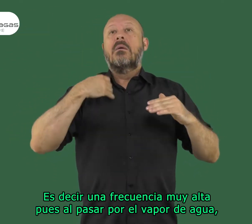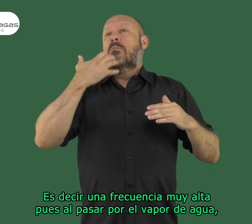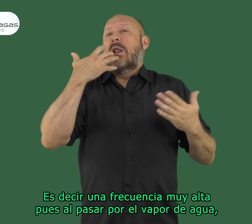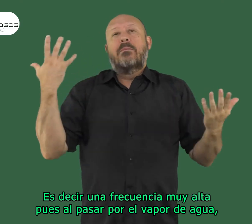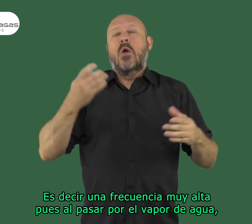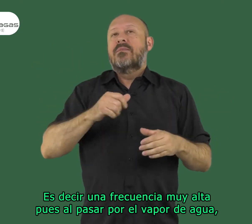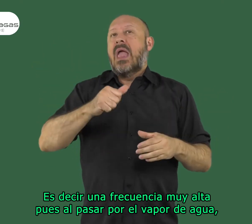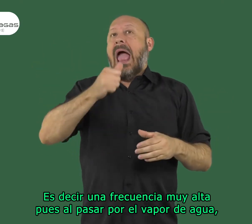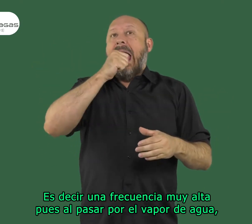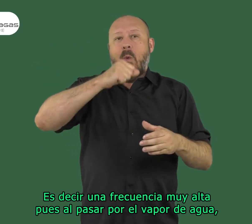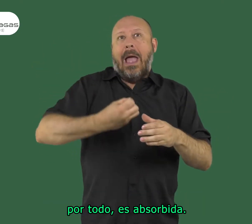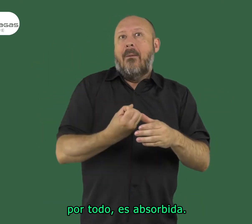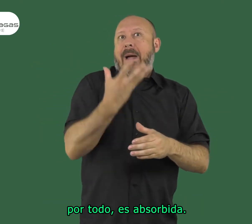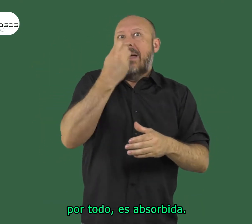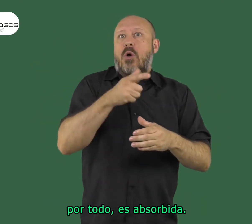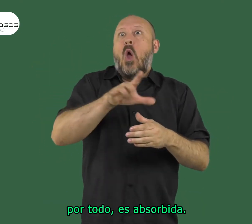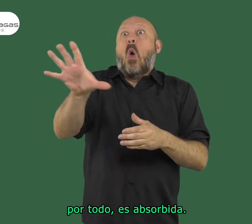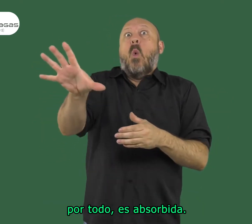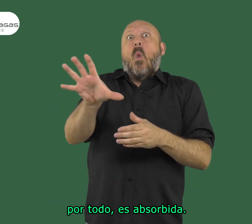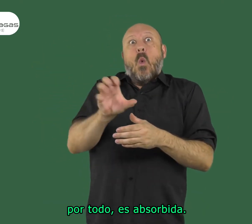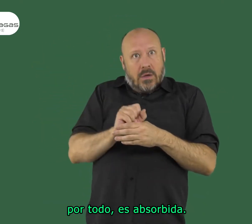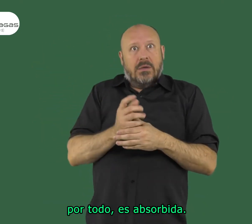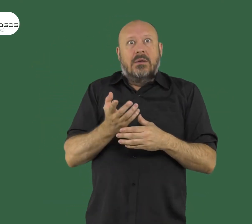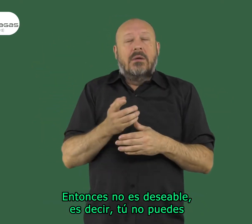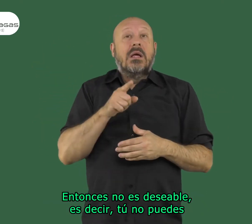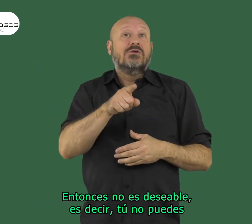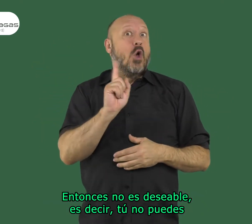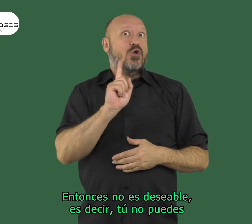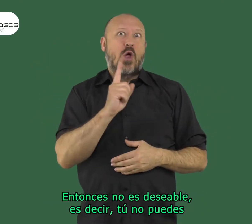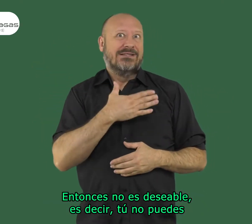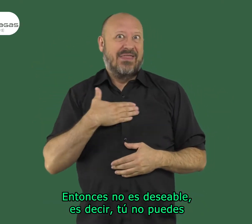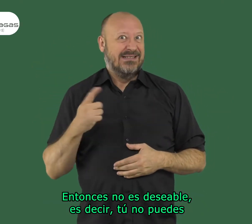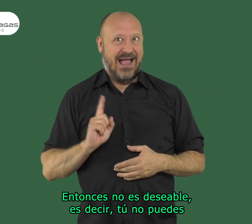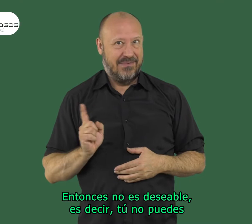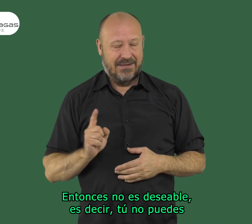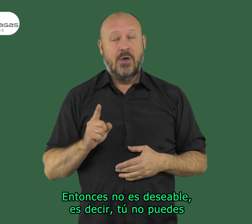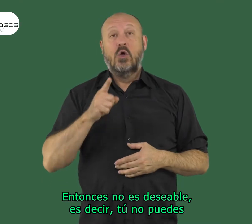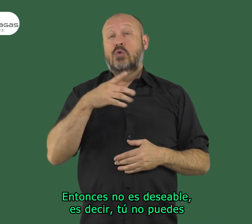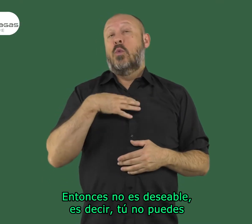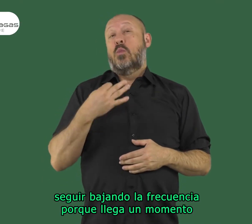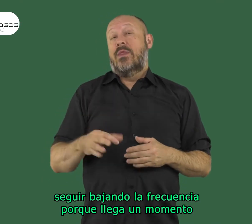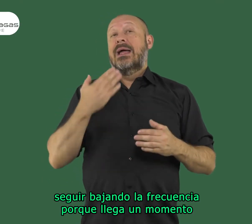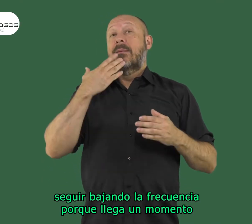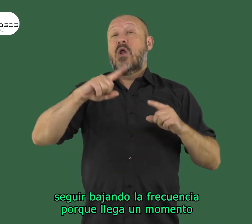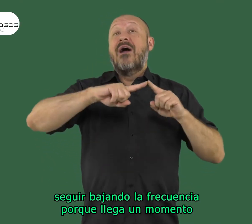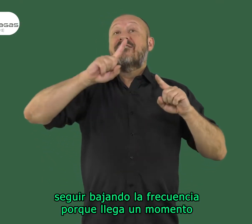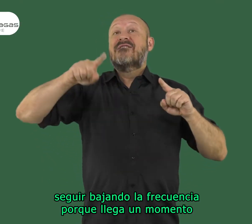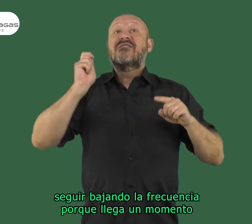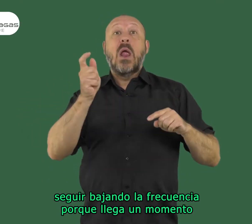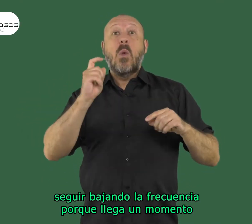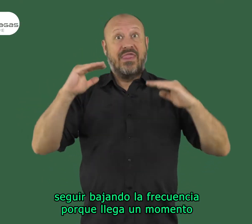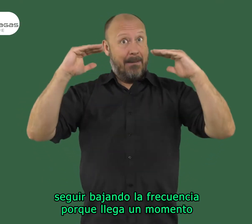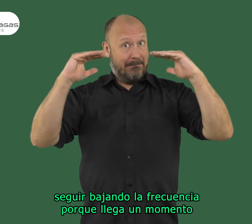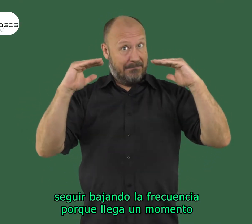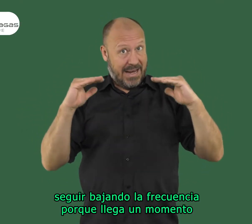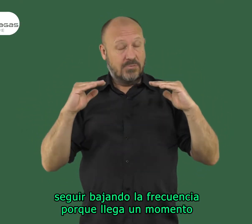al pasar por el vapor de agua, por todo, es absorbida, entonces no es deseable. Es decir, tú no puedes seguir